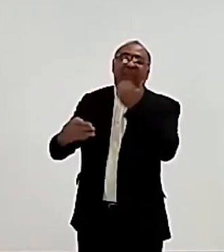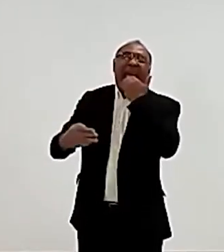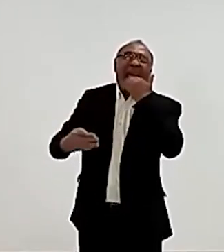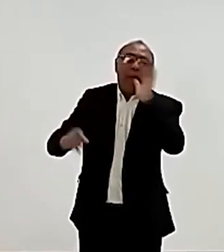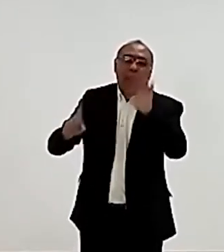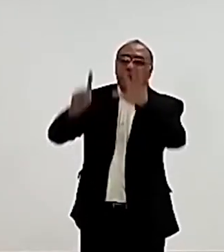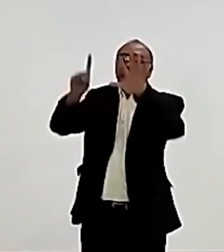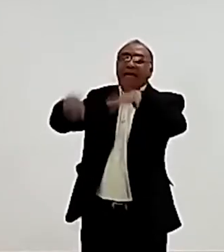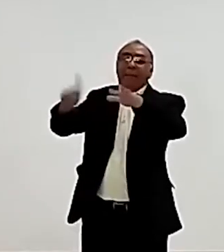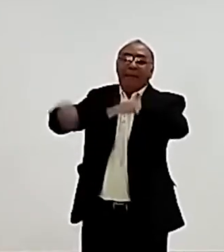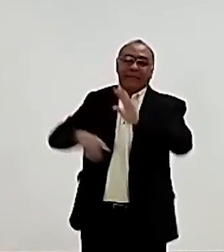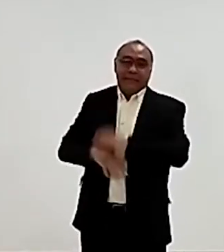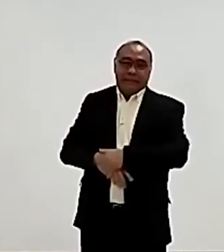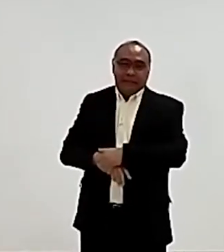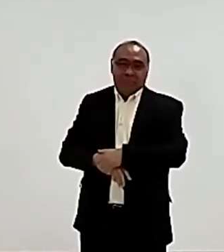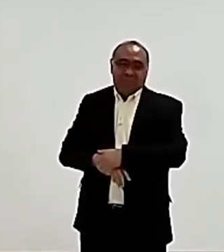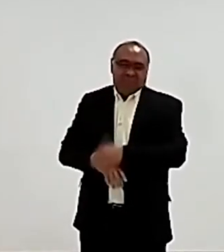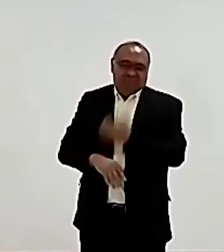nosotros